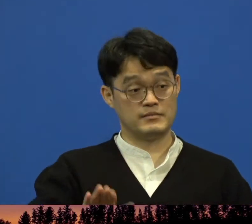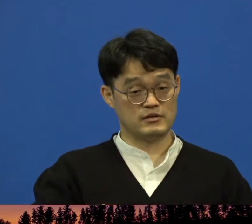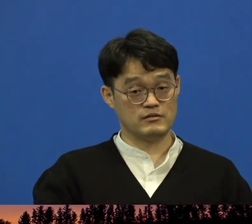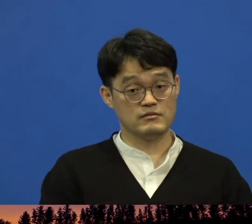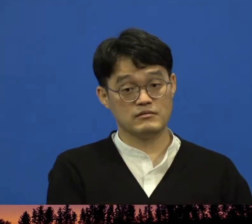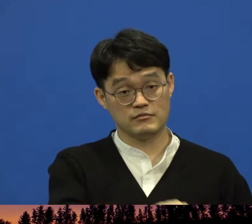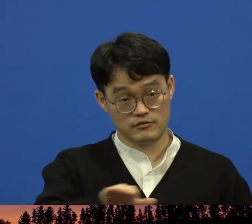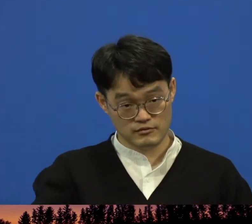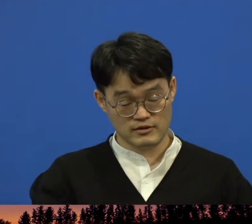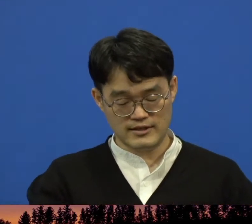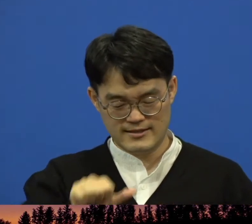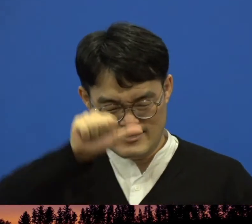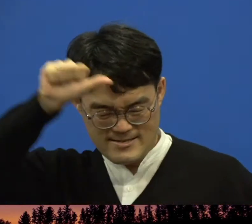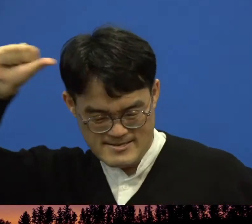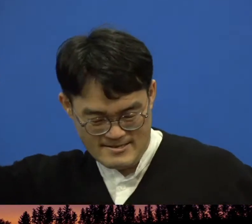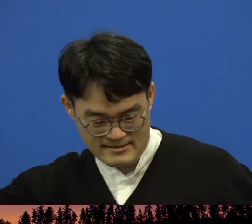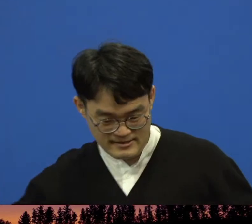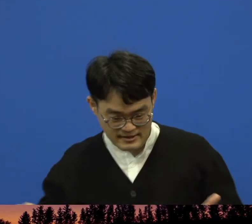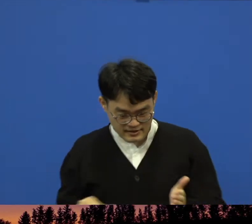사계절로 보기도 하고